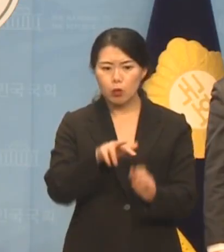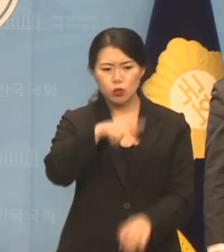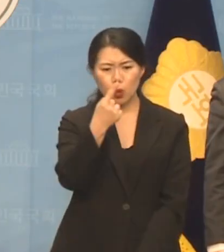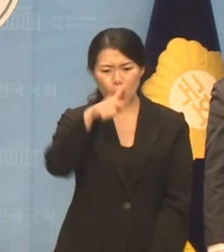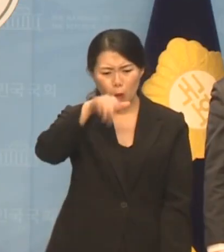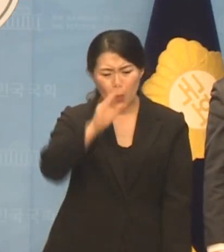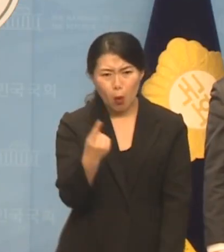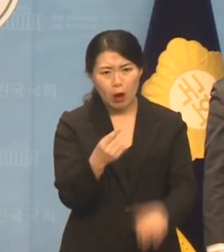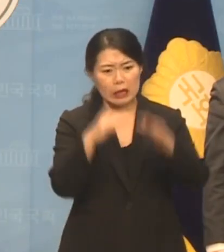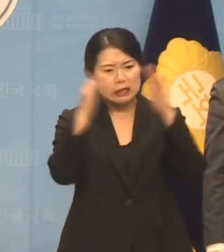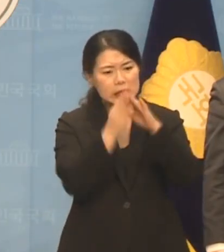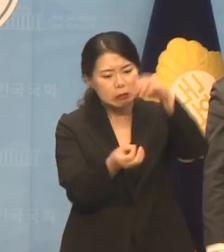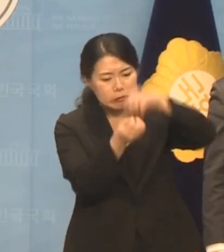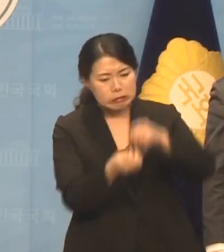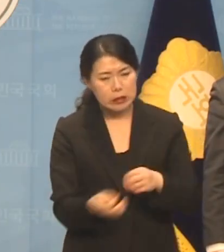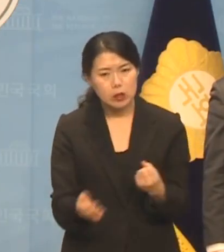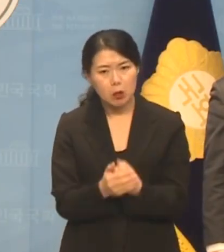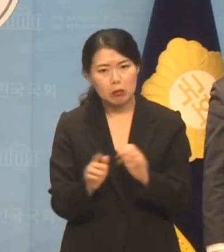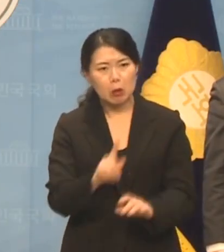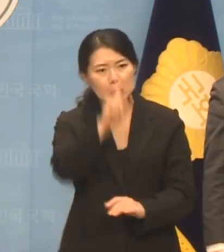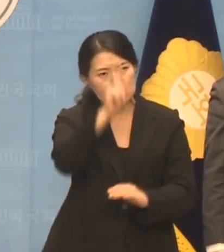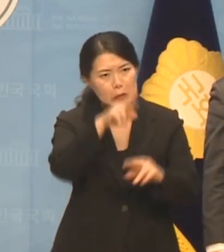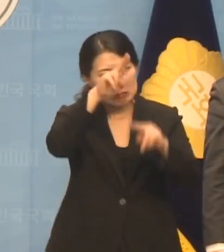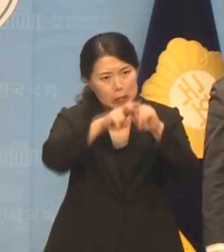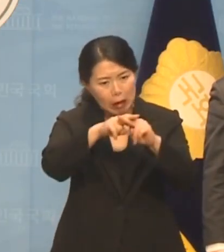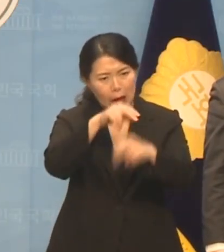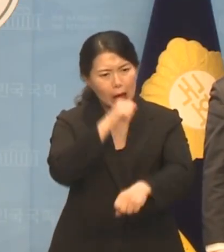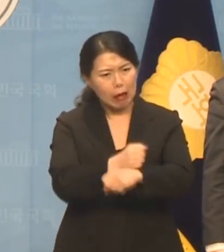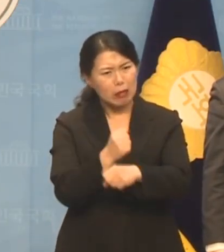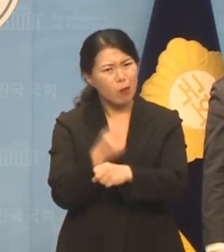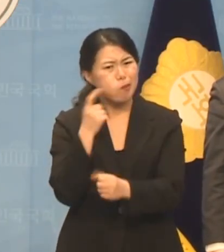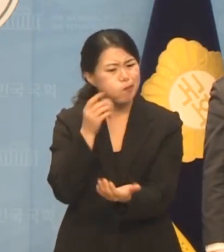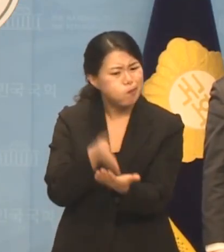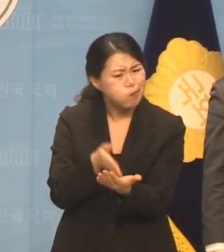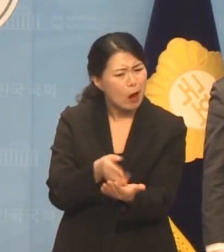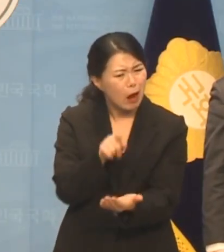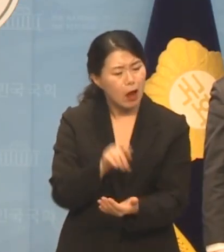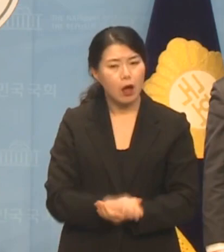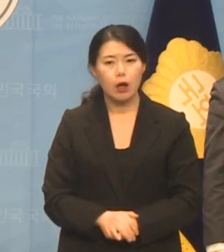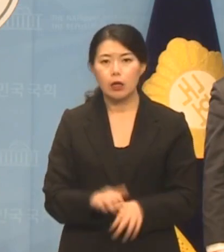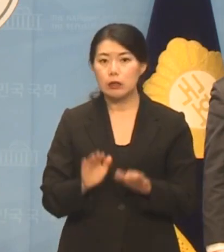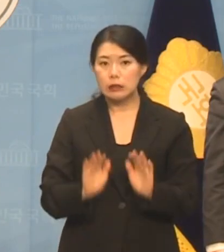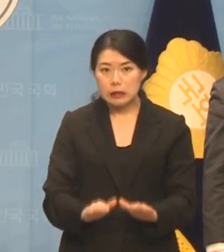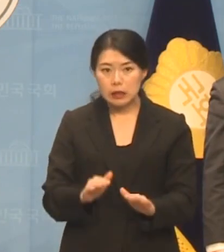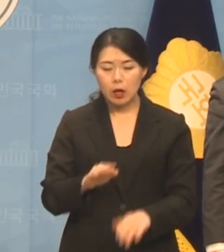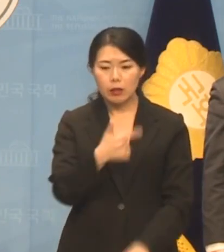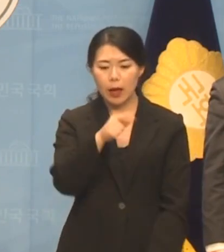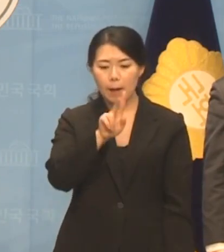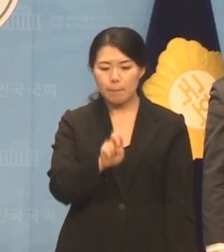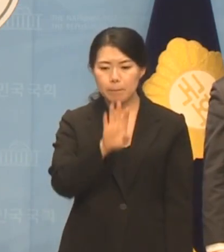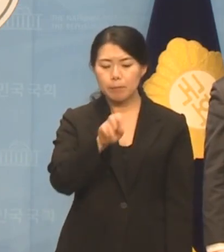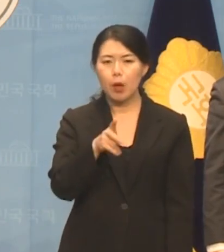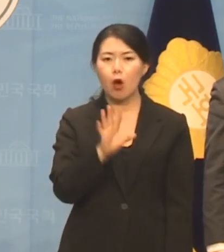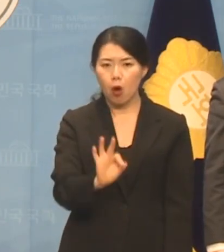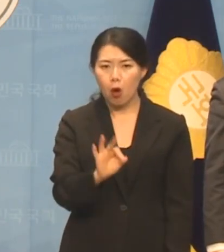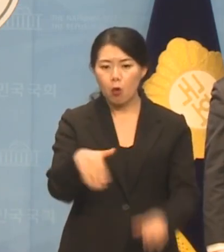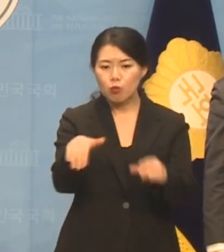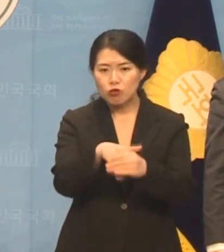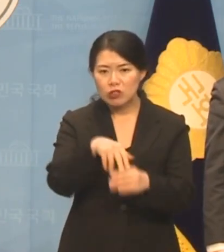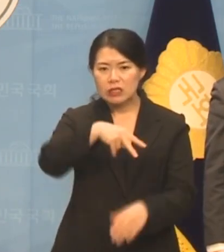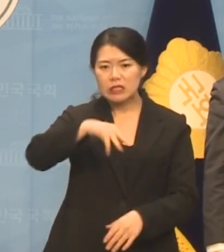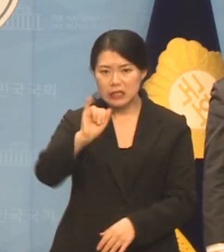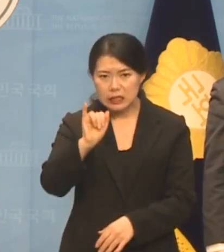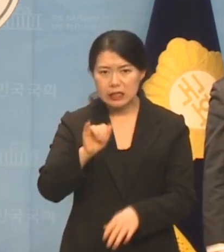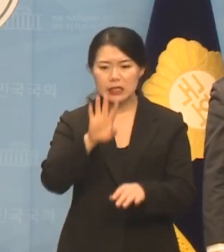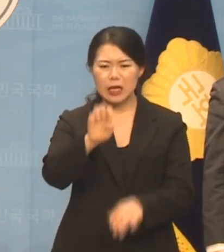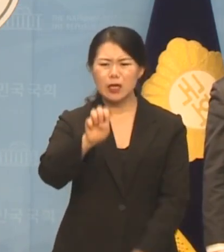끌어와 집안 사람이라 고위직을 받았다는 식의 억지 보도를 하고 있습니다. 현재 대한민국 남평 문씨는 44만